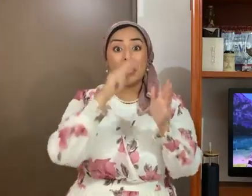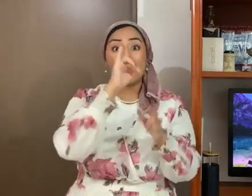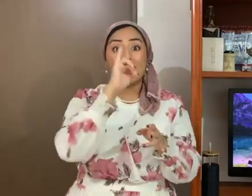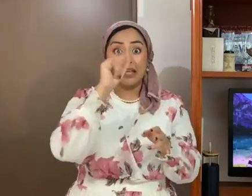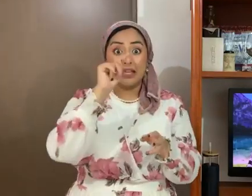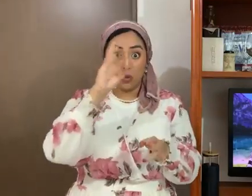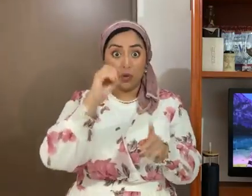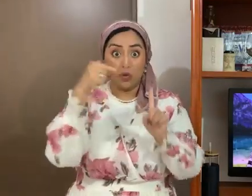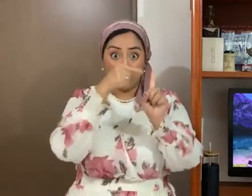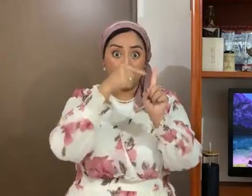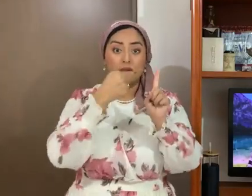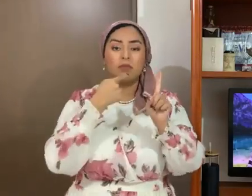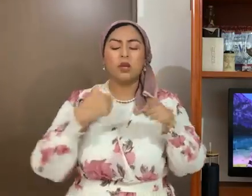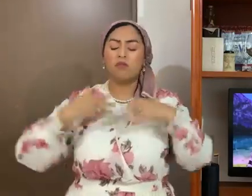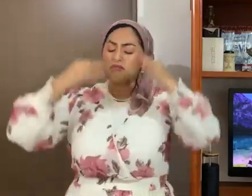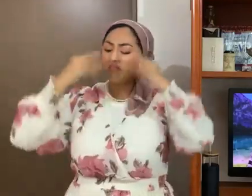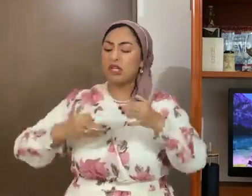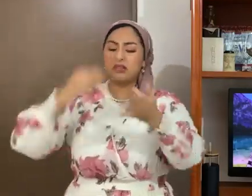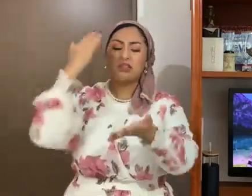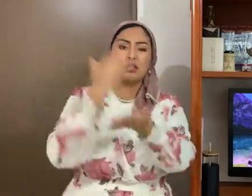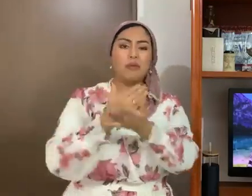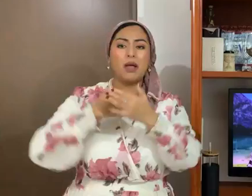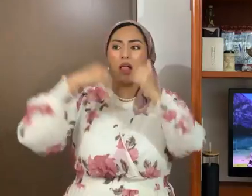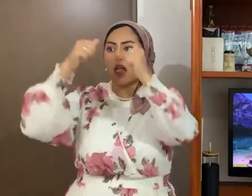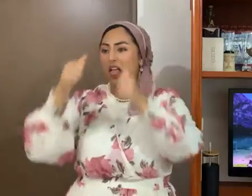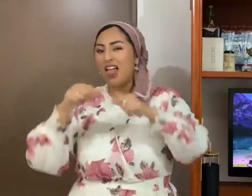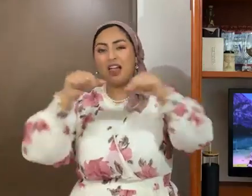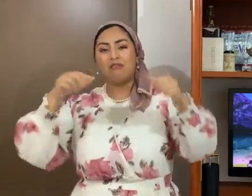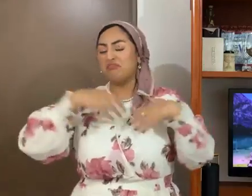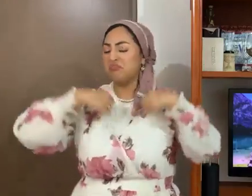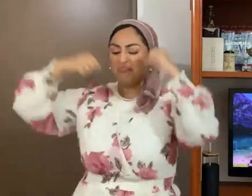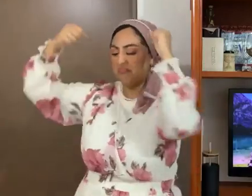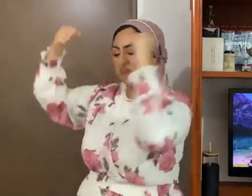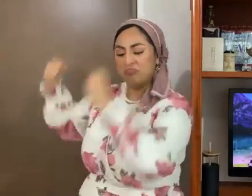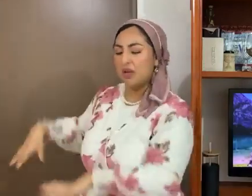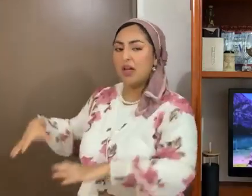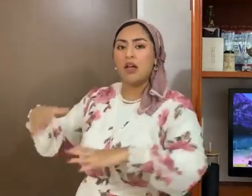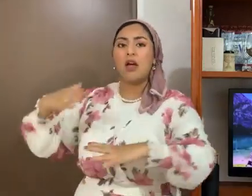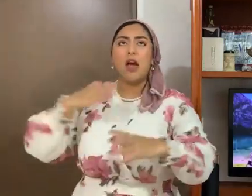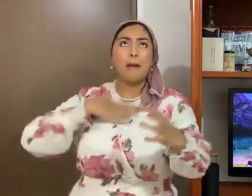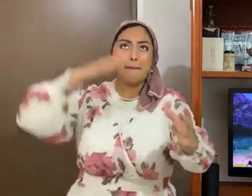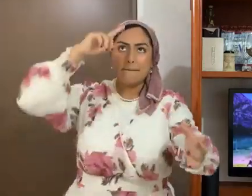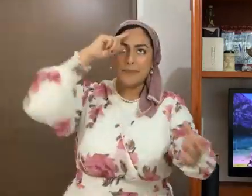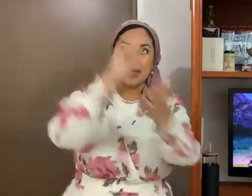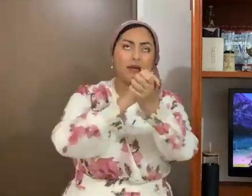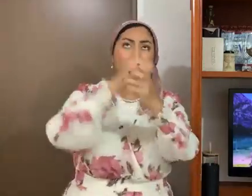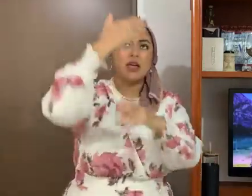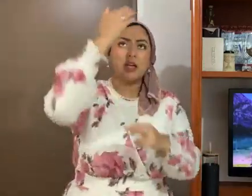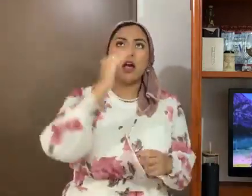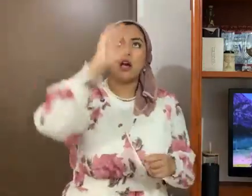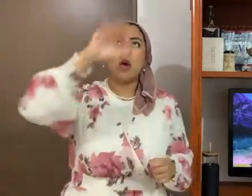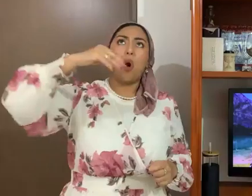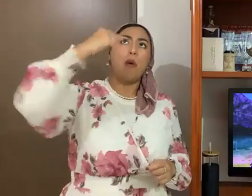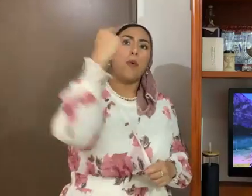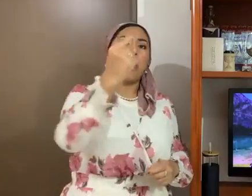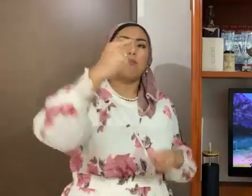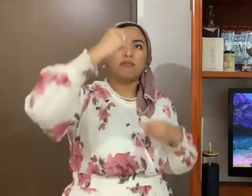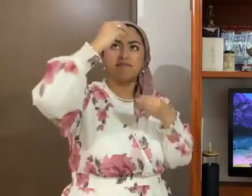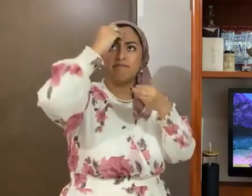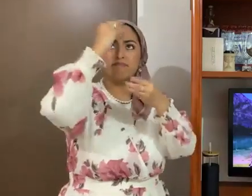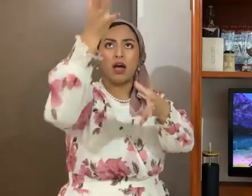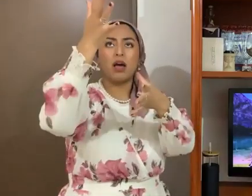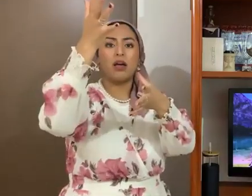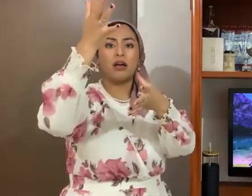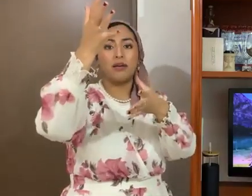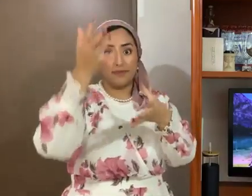la idolatría y todo lo que él conocía antes y reconocer a Yahweh como el único Elohim de Israel y